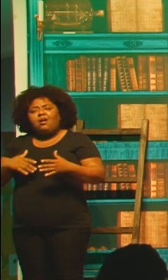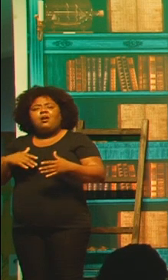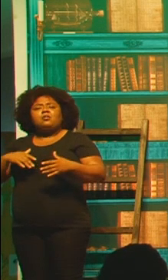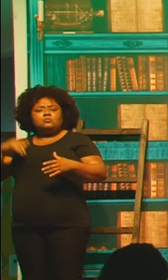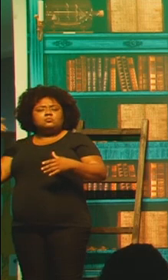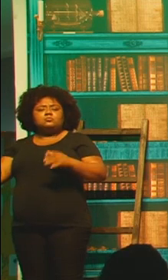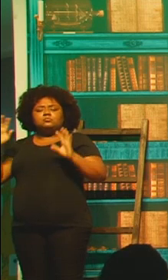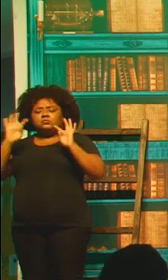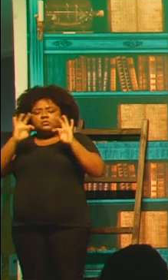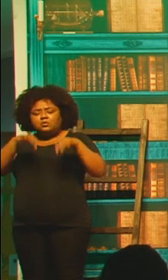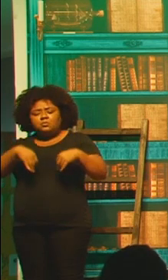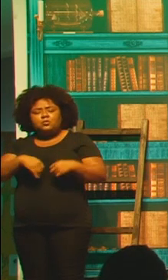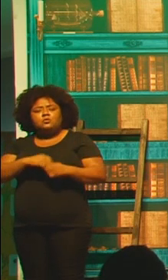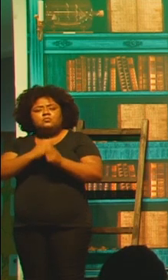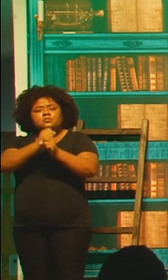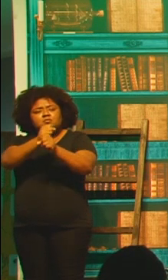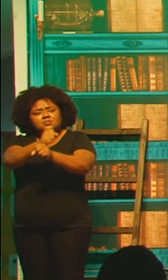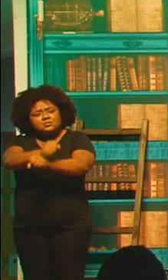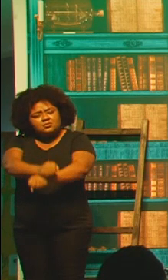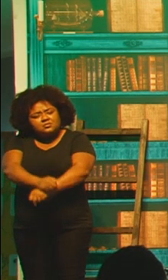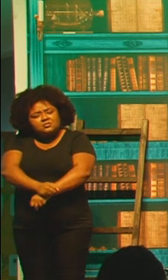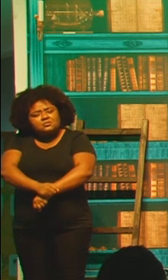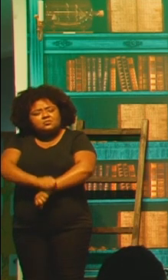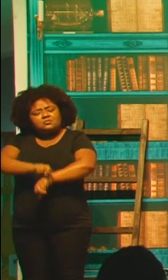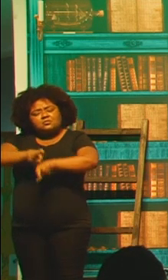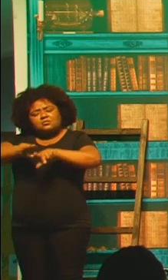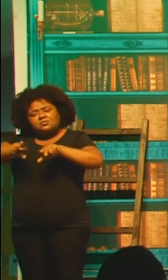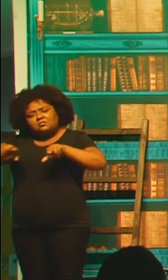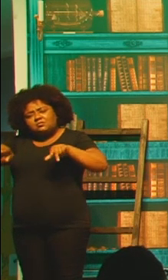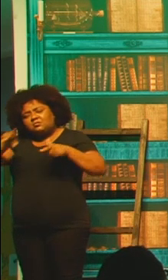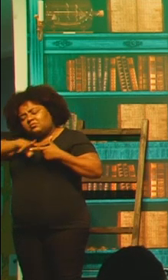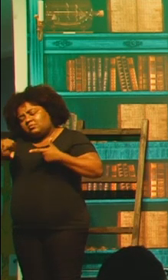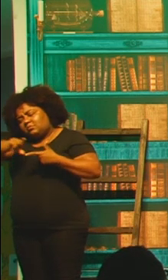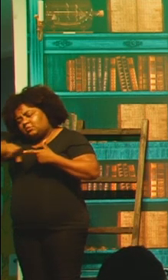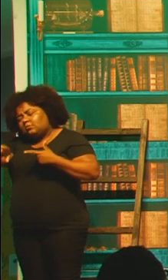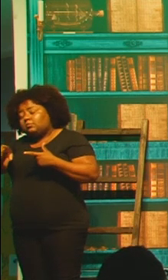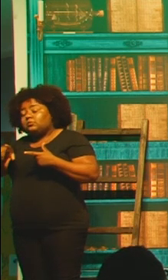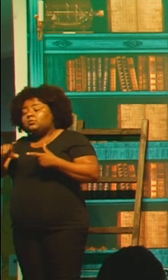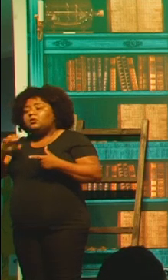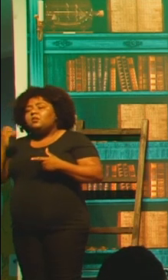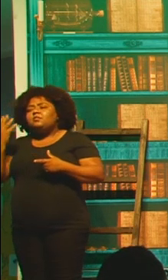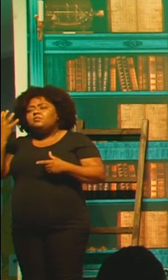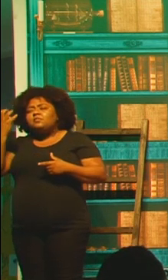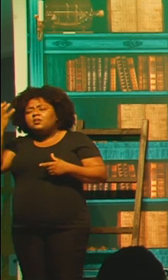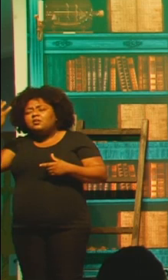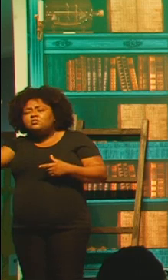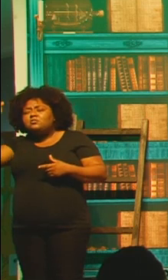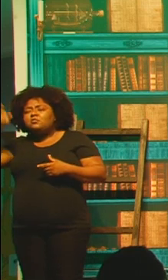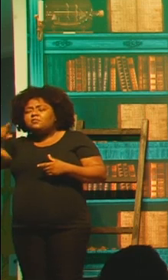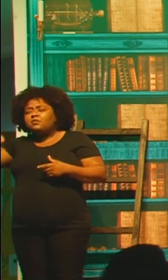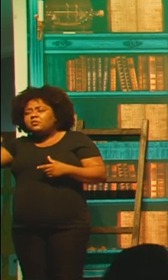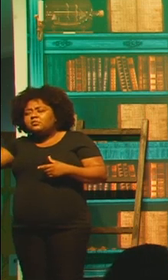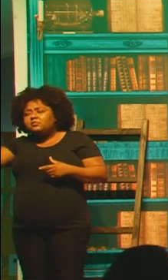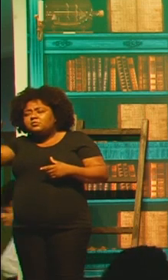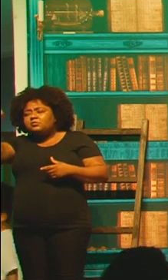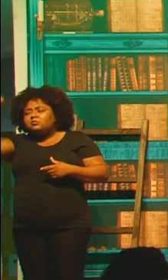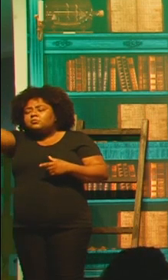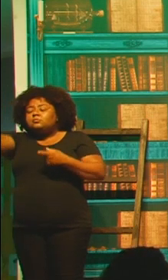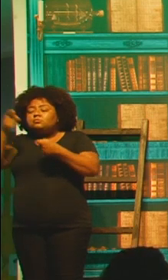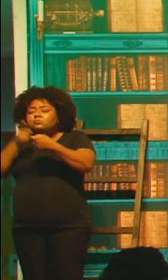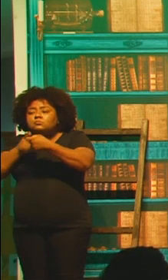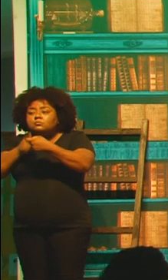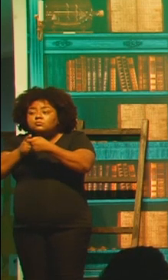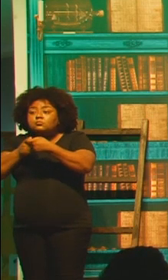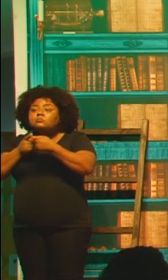superou certas mazelas, né? Que a gente, quando viaja, quando vai para o grotão mais profundo desse país, a gente